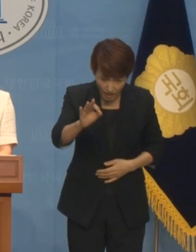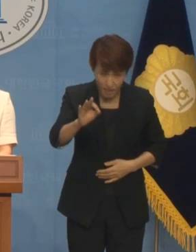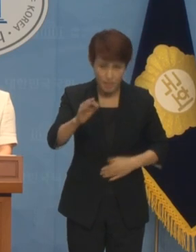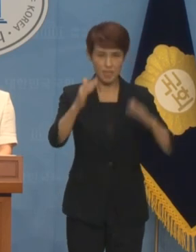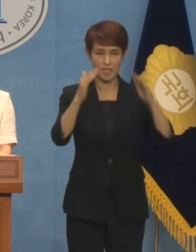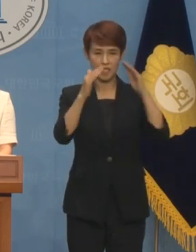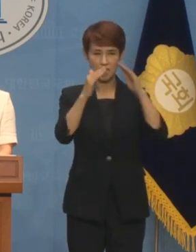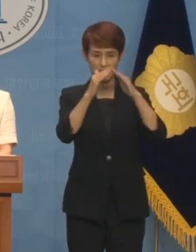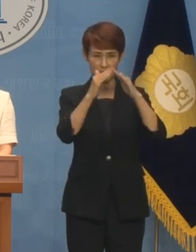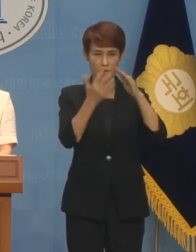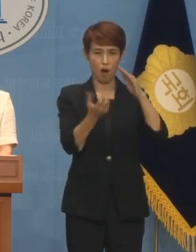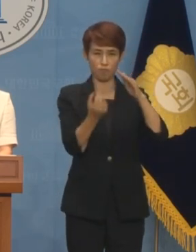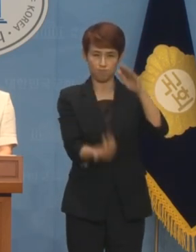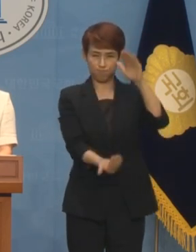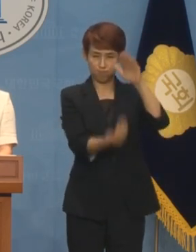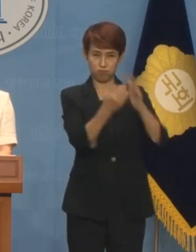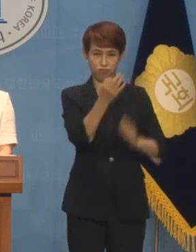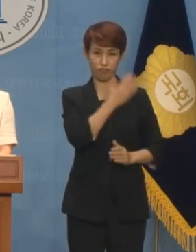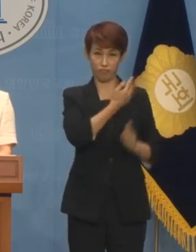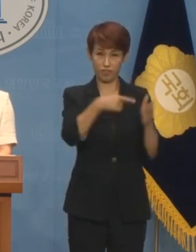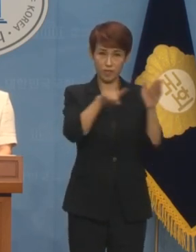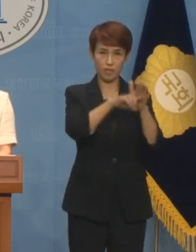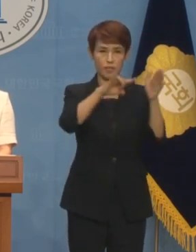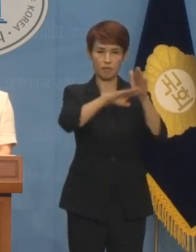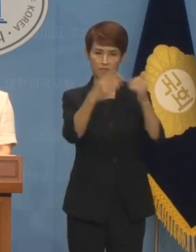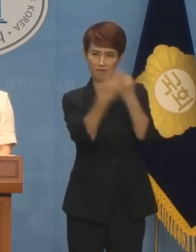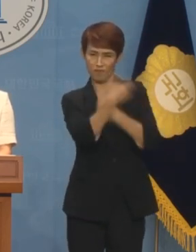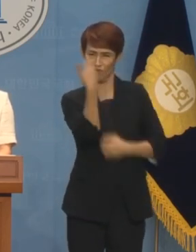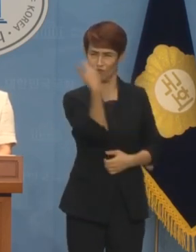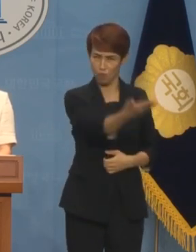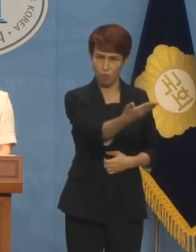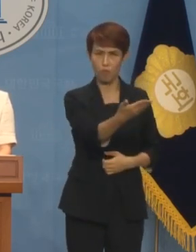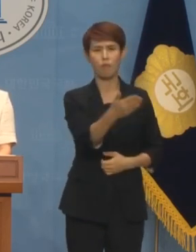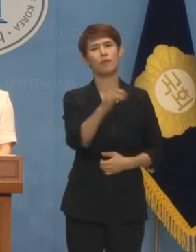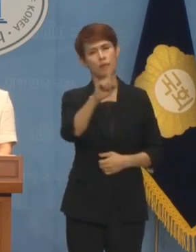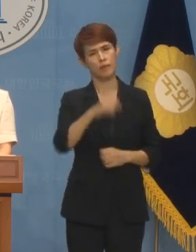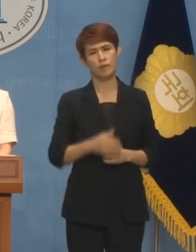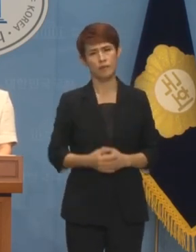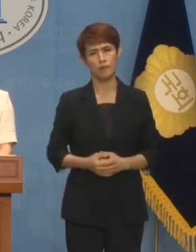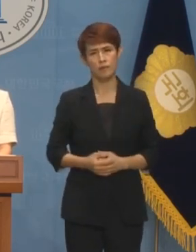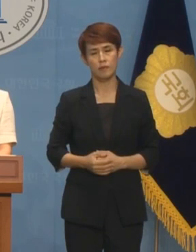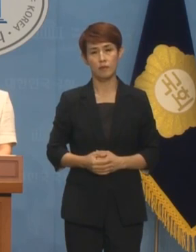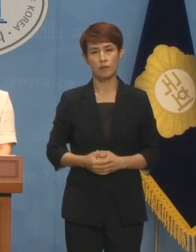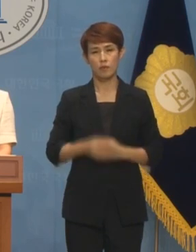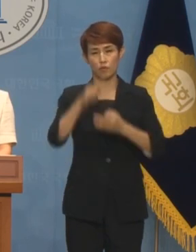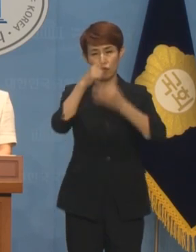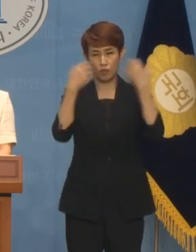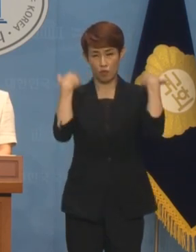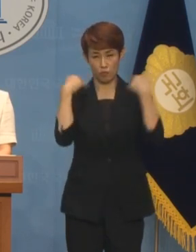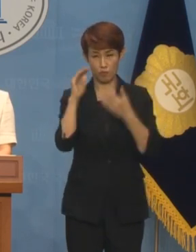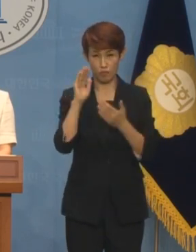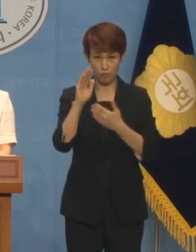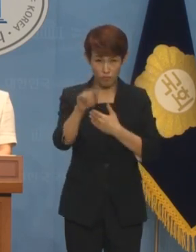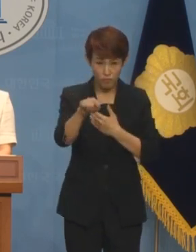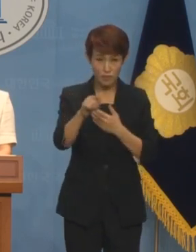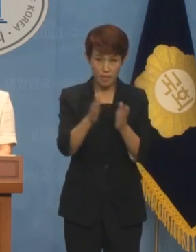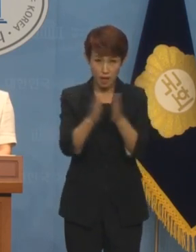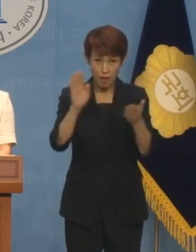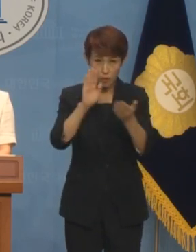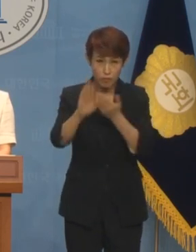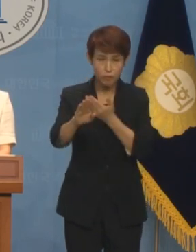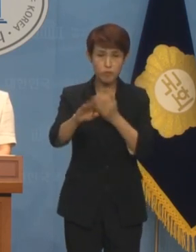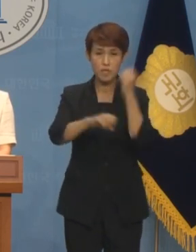부동산 최상층 부자들에 대한 감세 보은일 뿐입니다. 윤석열 정부 이후 주택종부세의